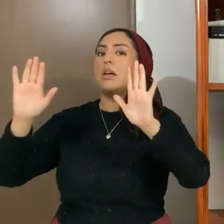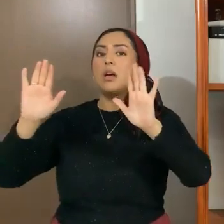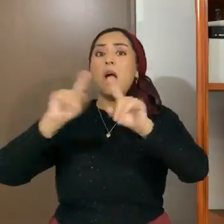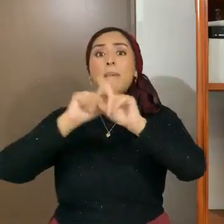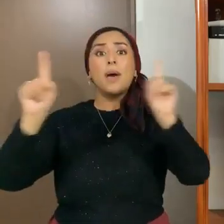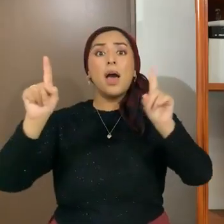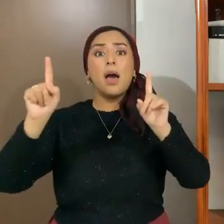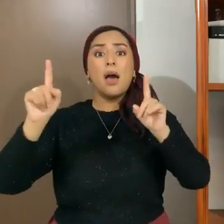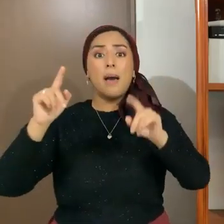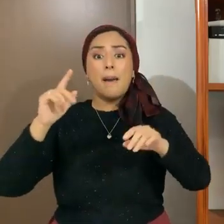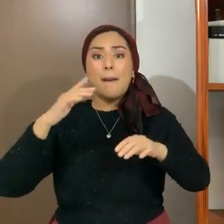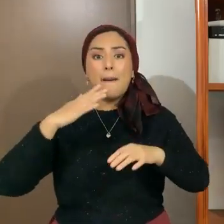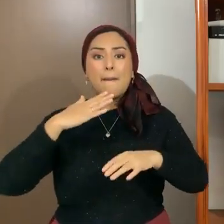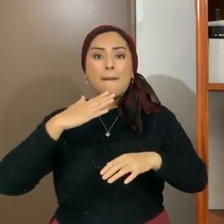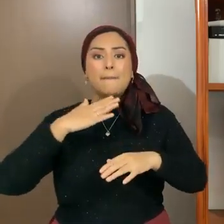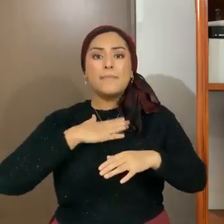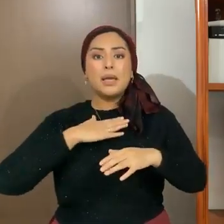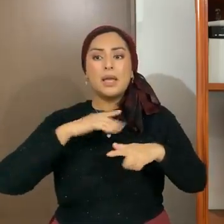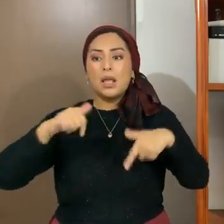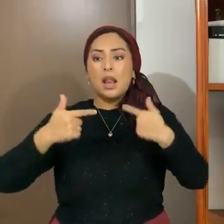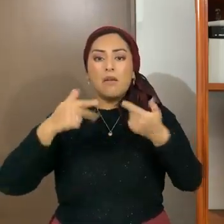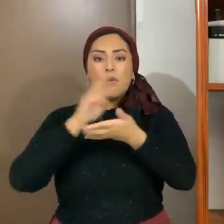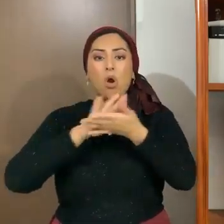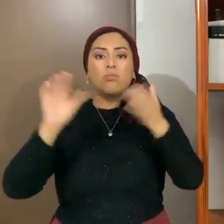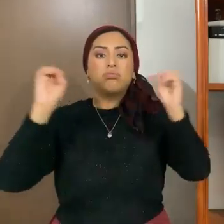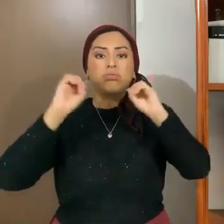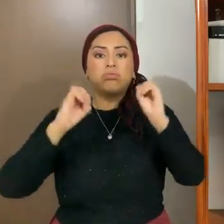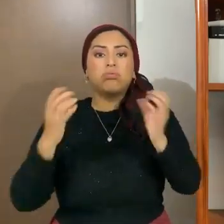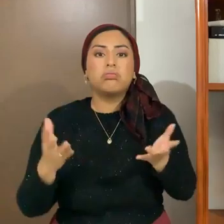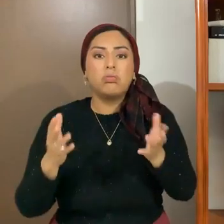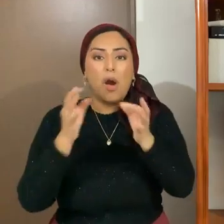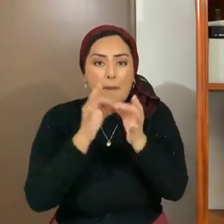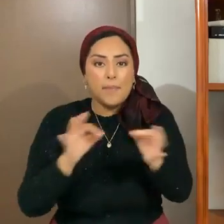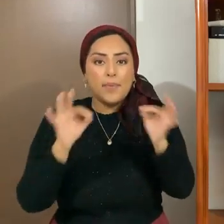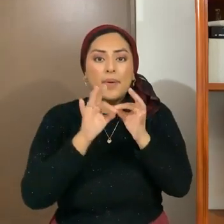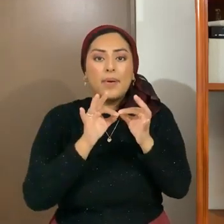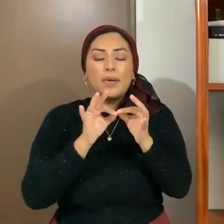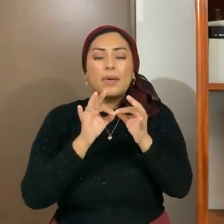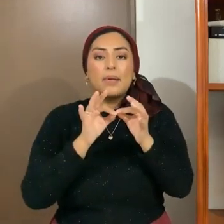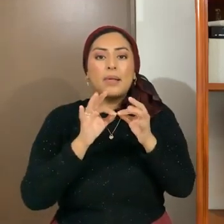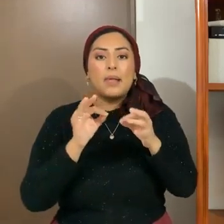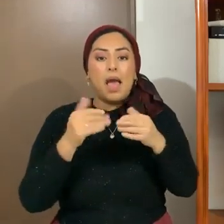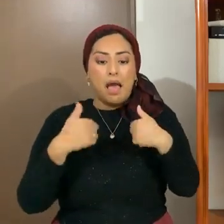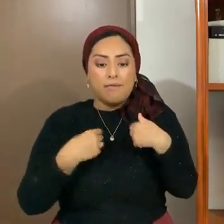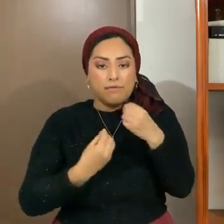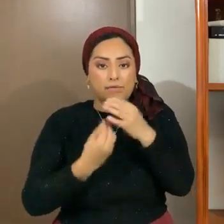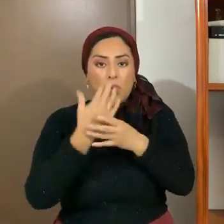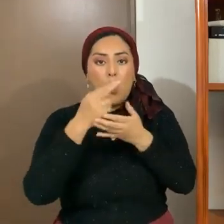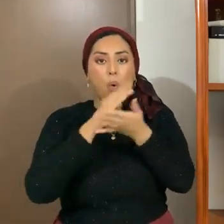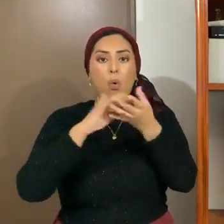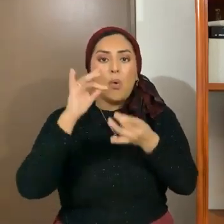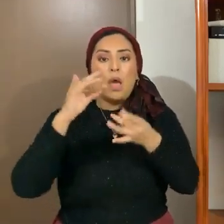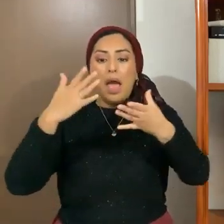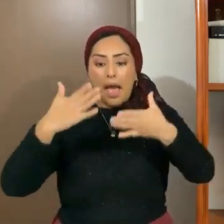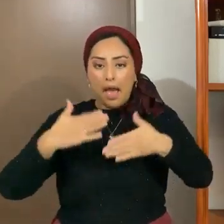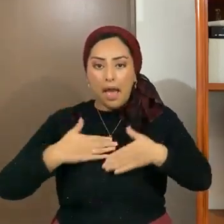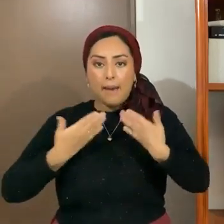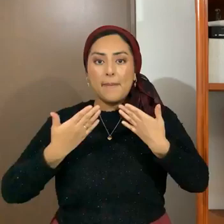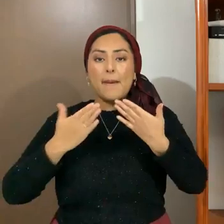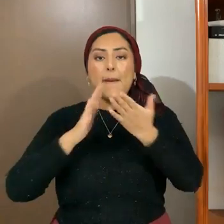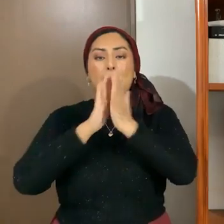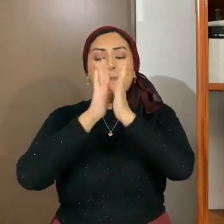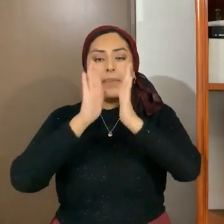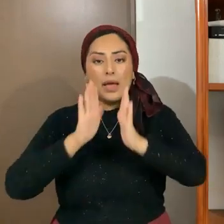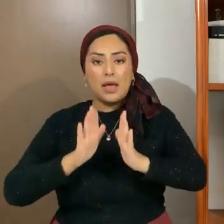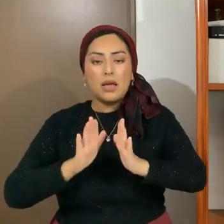si nosotros no hemos llevado fruto? ¿Qué frutos hay que llevar? Los frutos del Ruach HaKodesh. Gozo, paz, paciencia, benignidad, templanza.